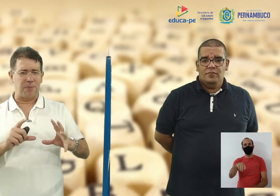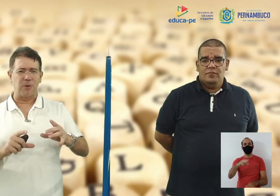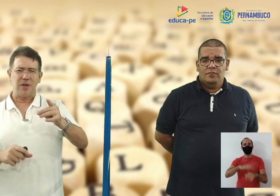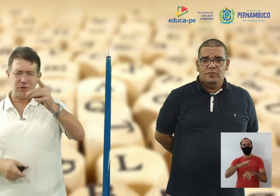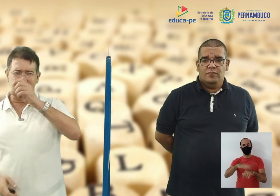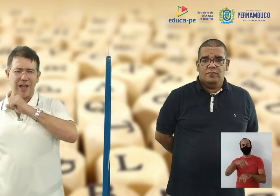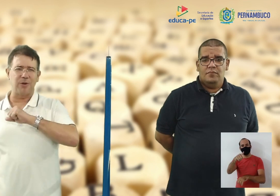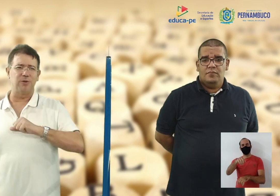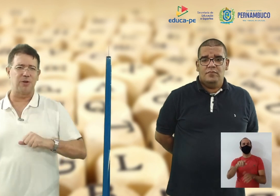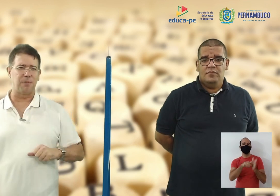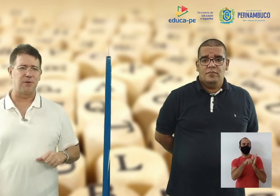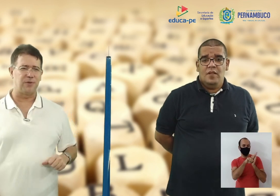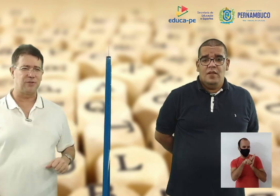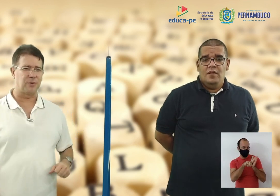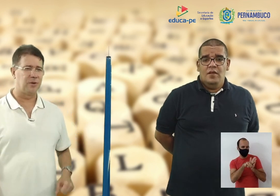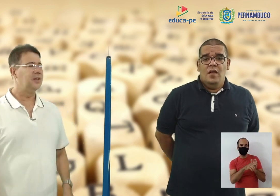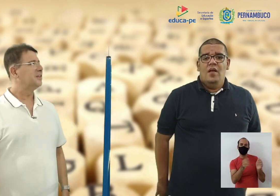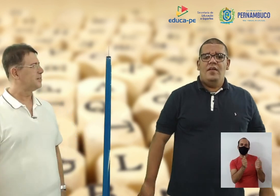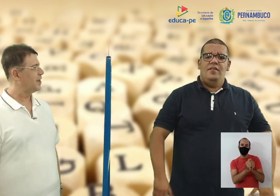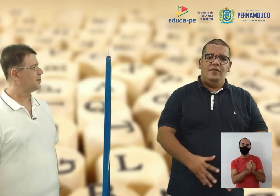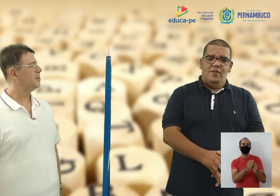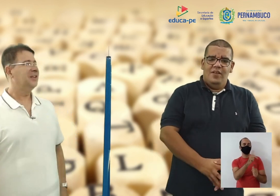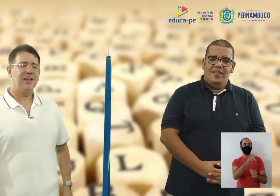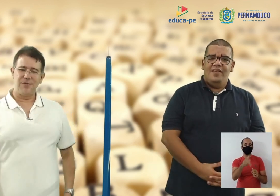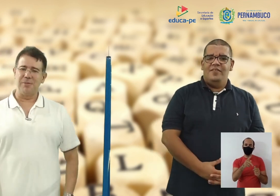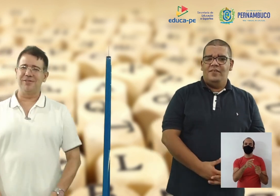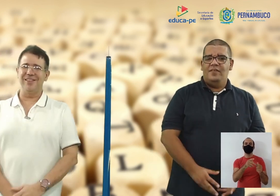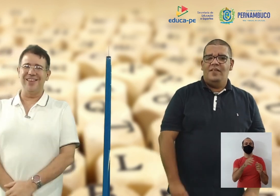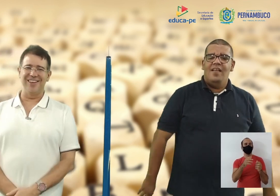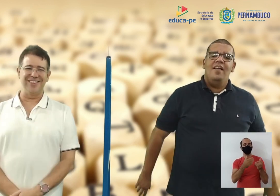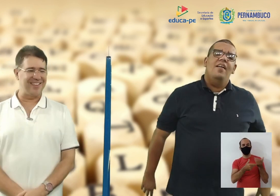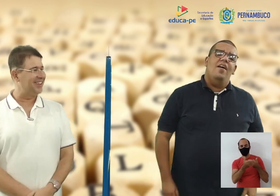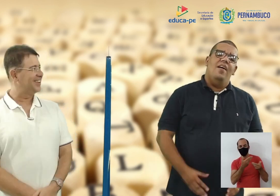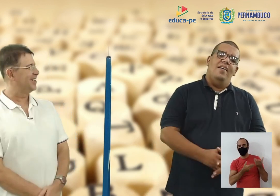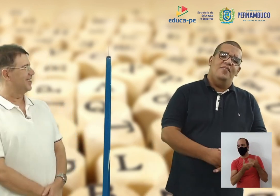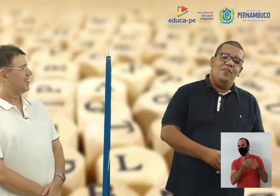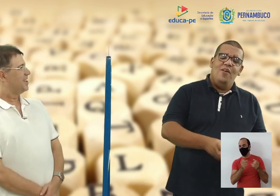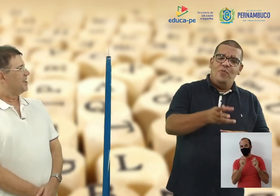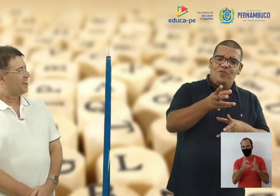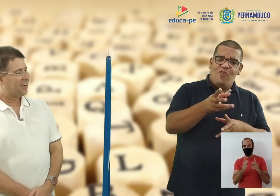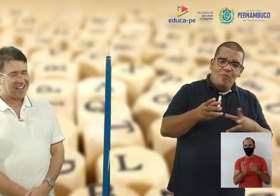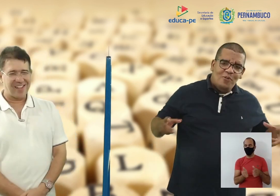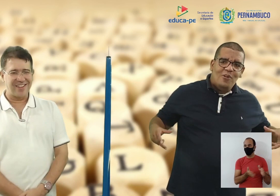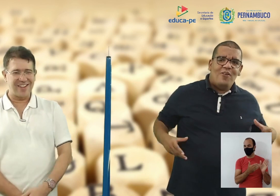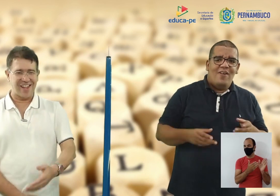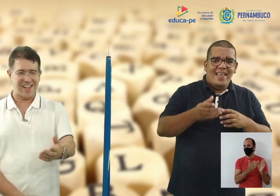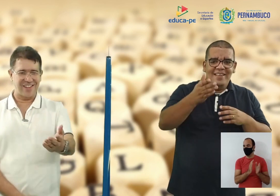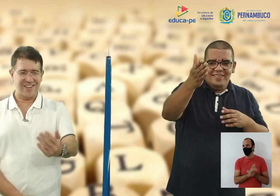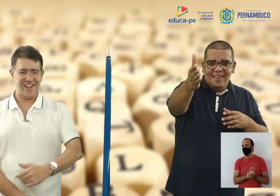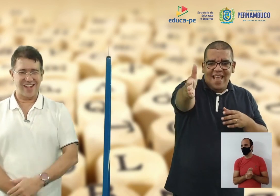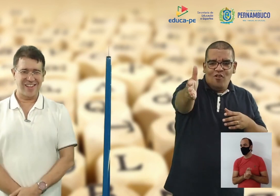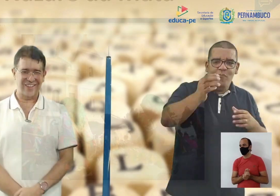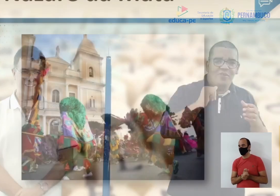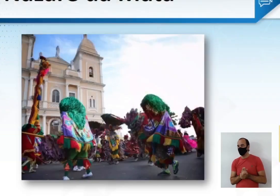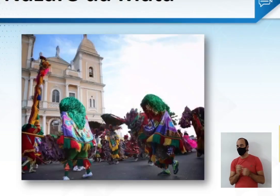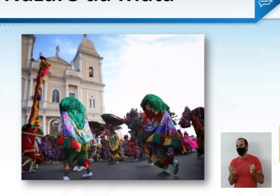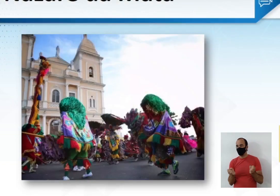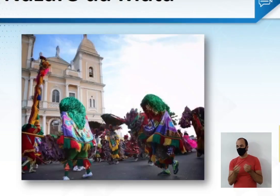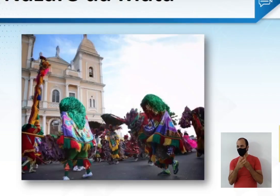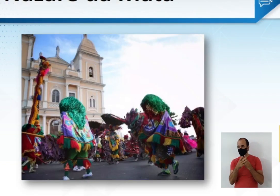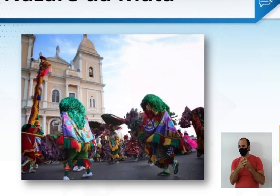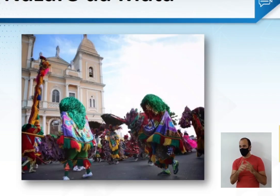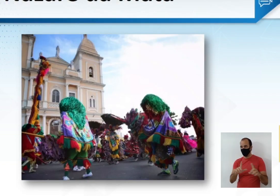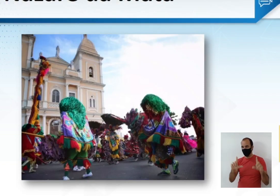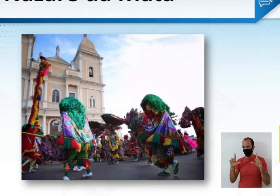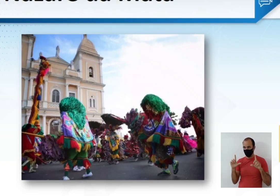conhecerem um pouco, estudar com o seu professor, certo? E vamos adiante. Isso. O professor Robson colocou aí esse slide, como você pode ver